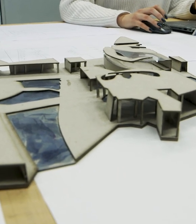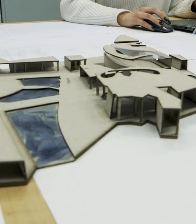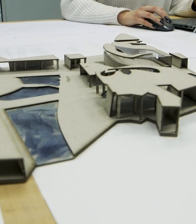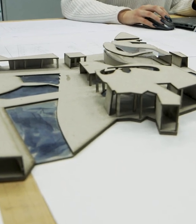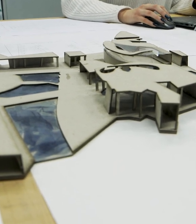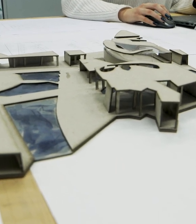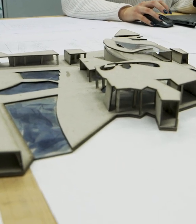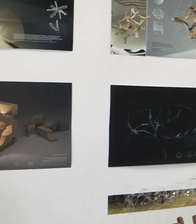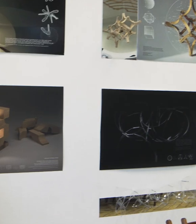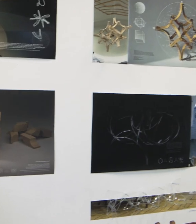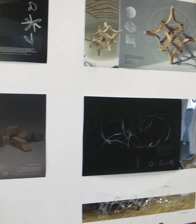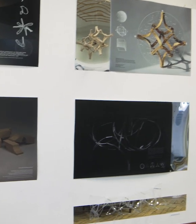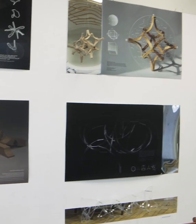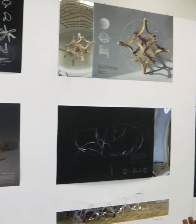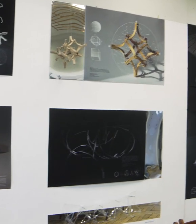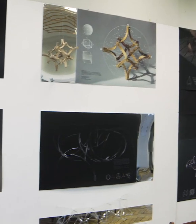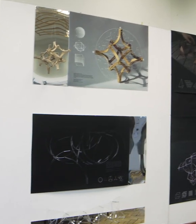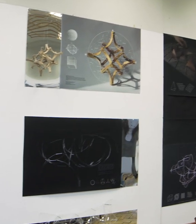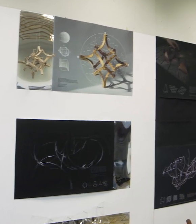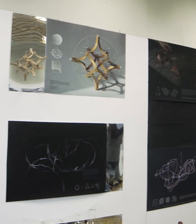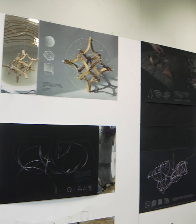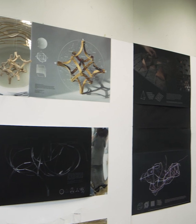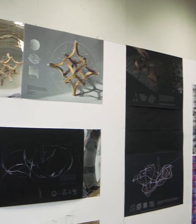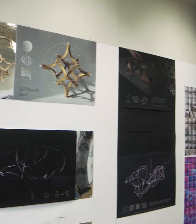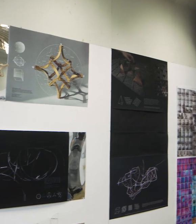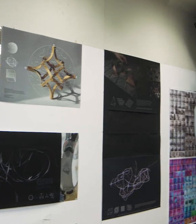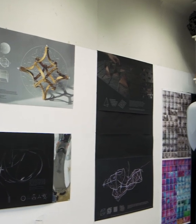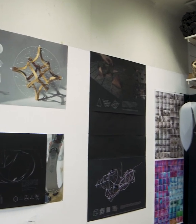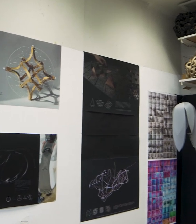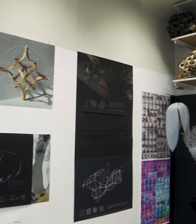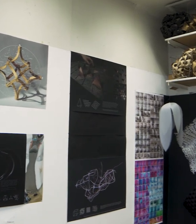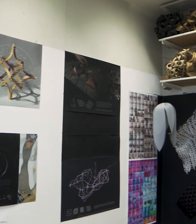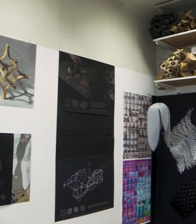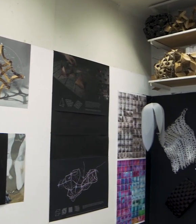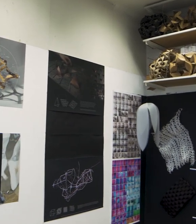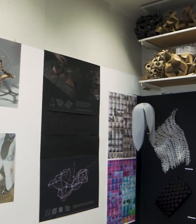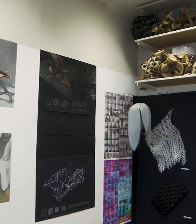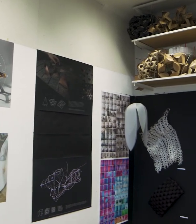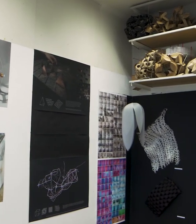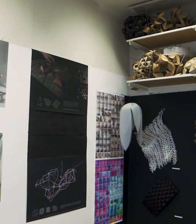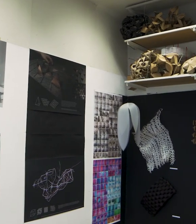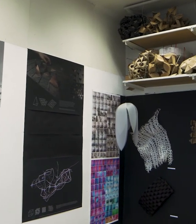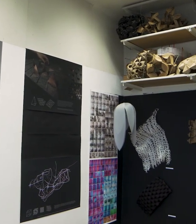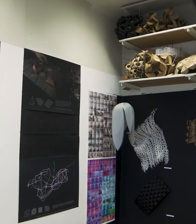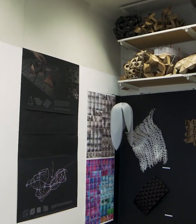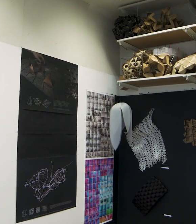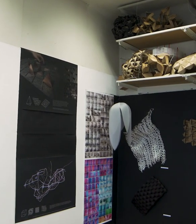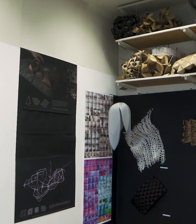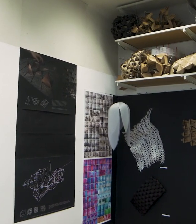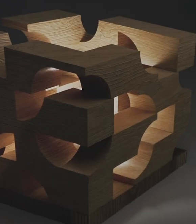które podniosły komfort akustyczny oraz uczyniły te przestrzenie bardziej przyjaznymi dla młodych pacjentów. Zawsze staramy się wychodzić z naszymi projektami